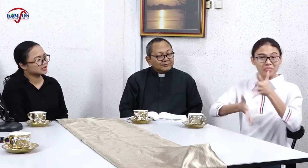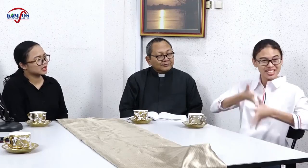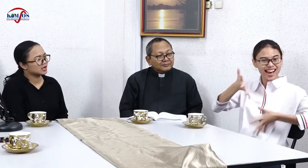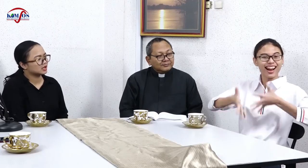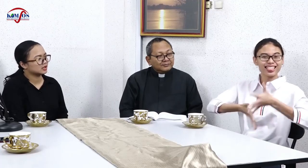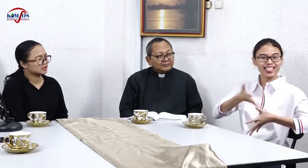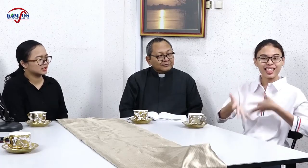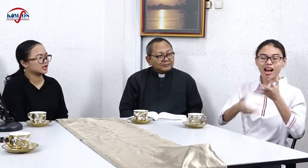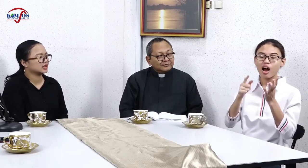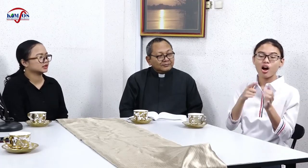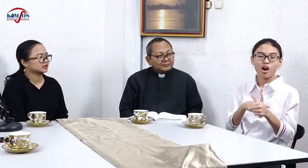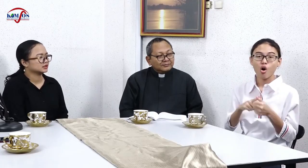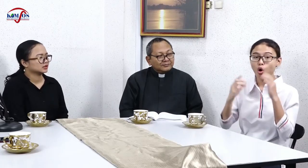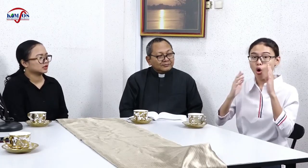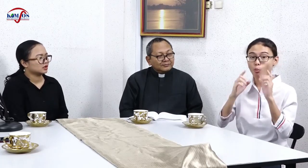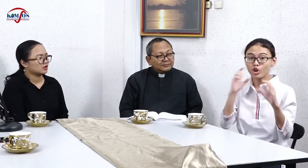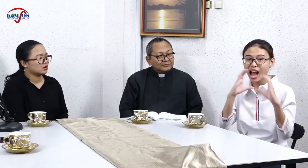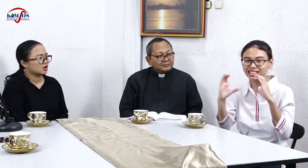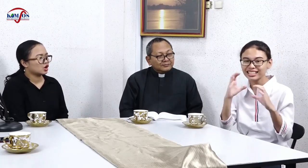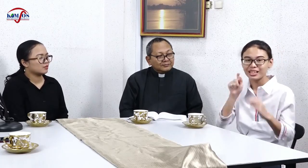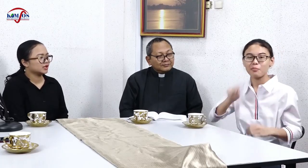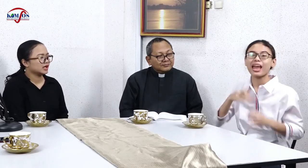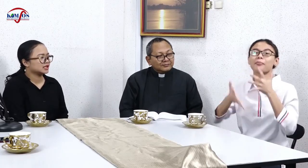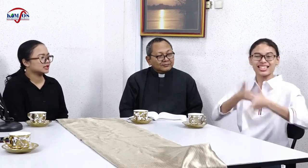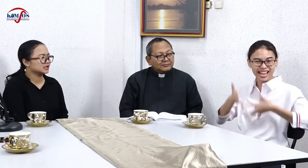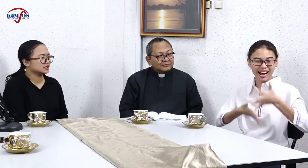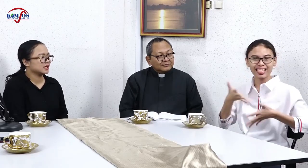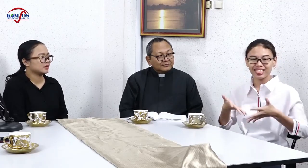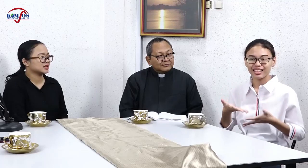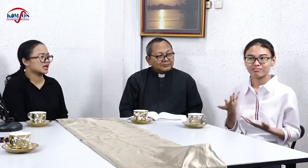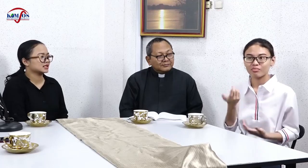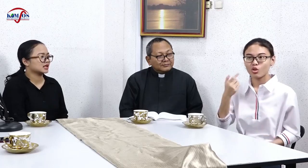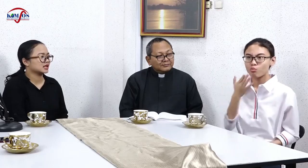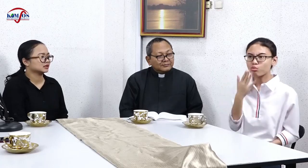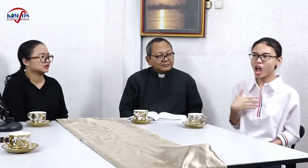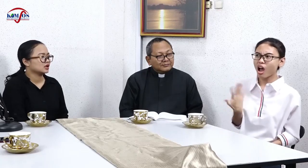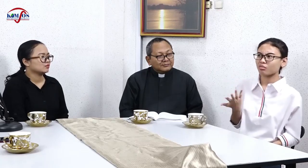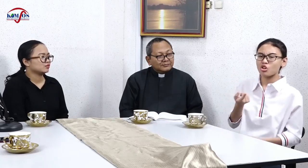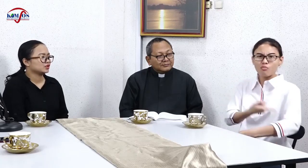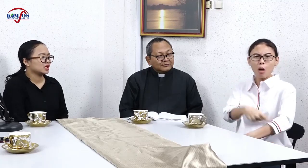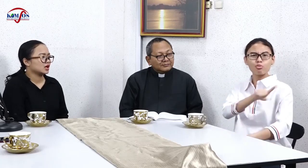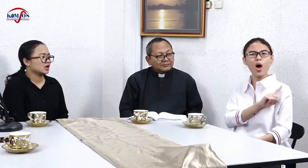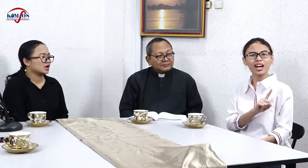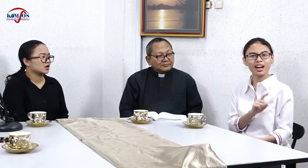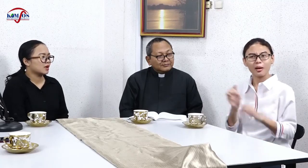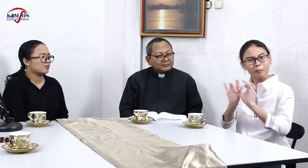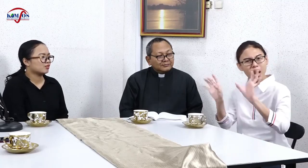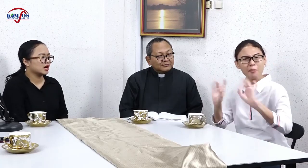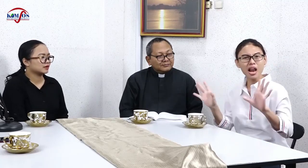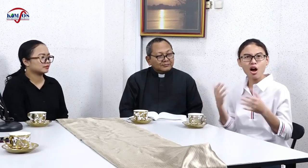banyak bahasa isyarat komunikasi pakai bahasa isyarat punya